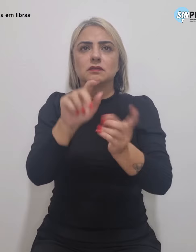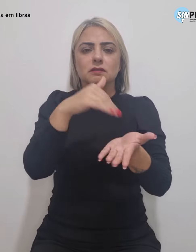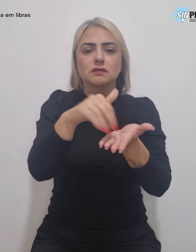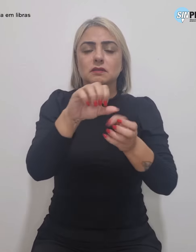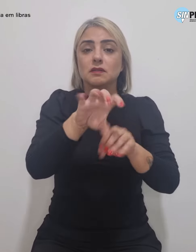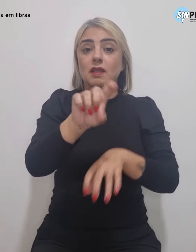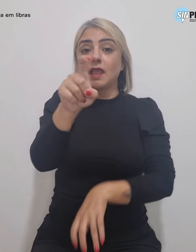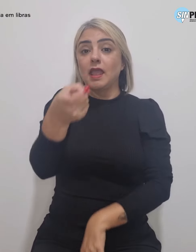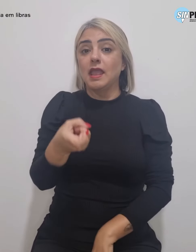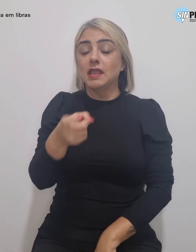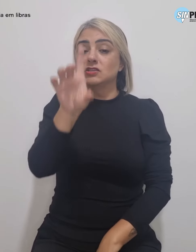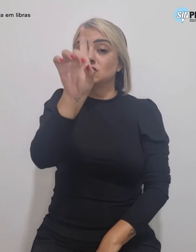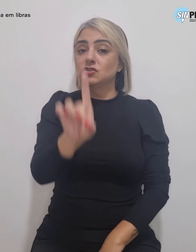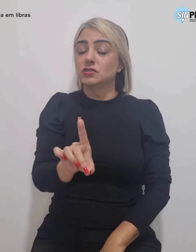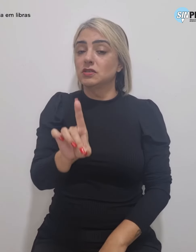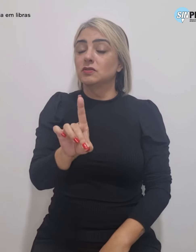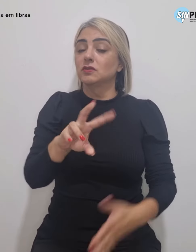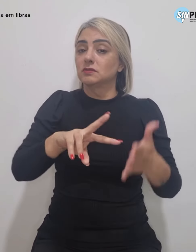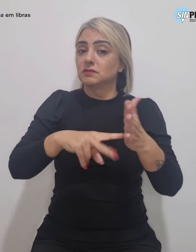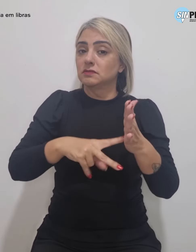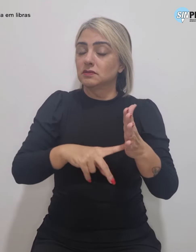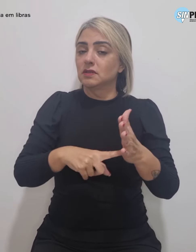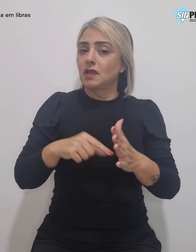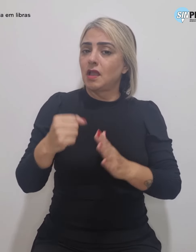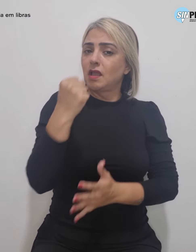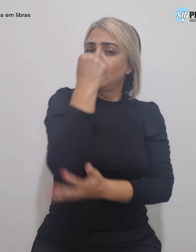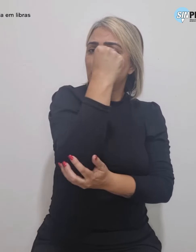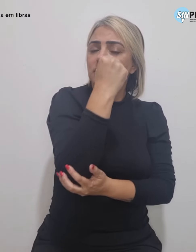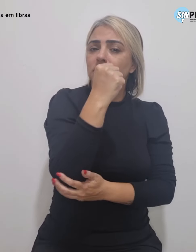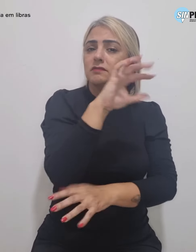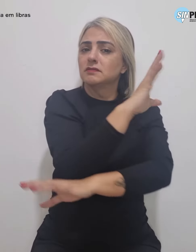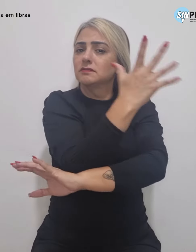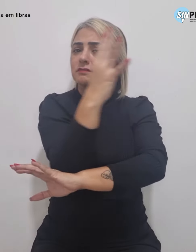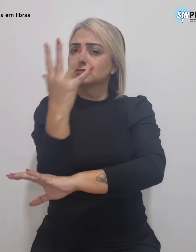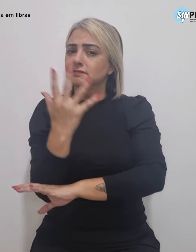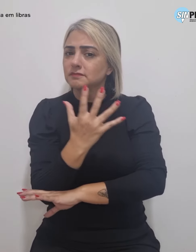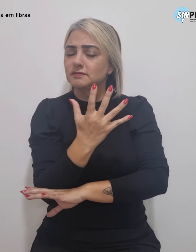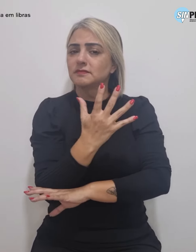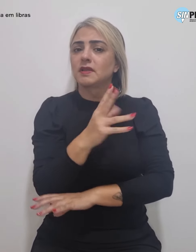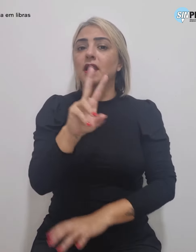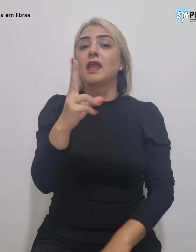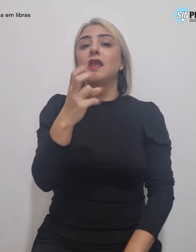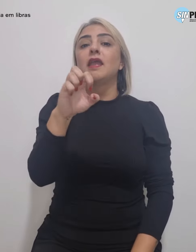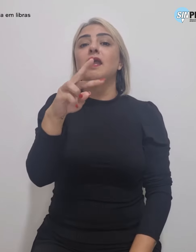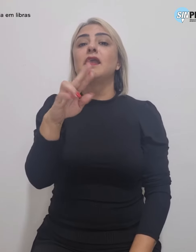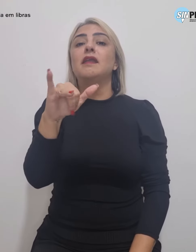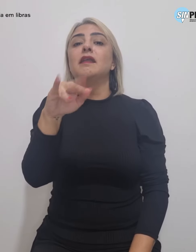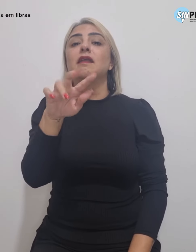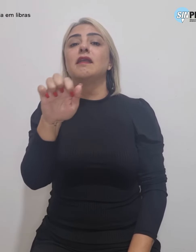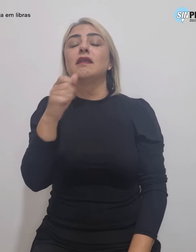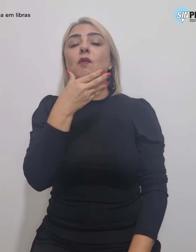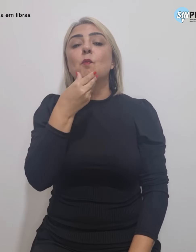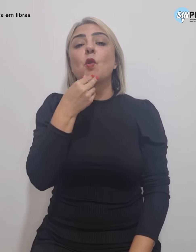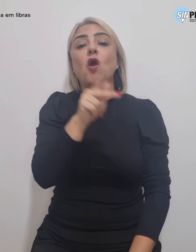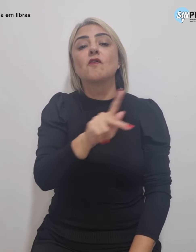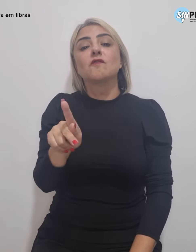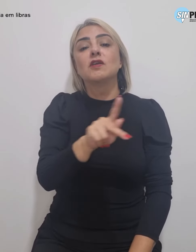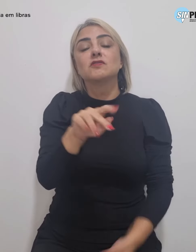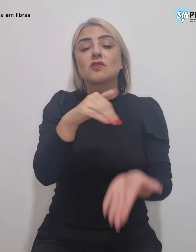ex-diretora do Sindicato e ativista ambiental. E Henrique Torres, professor da SEDF